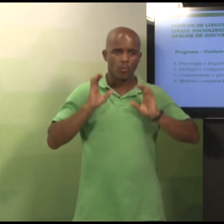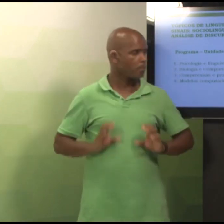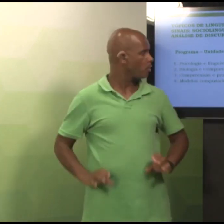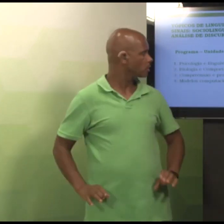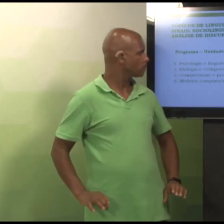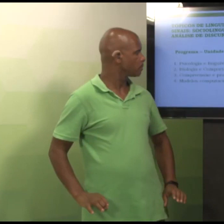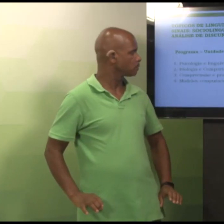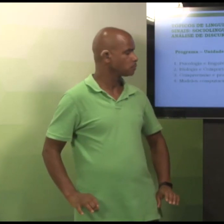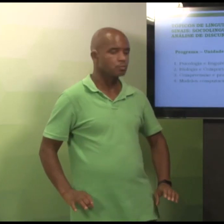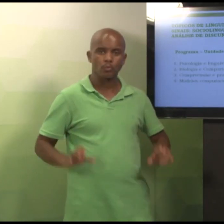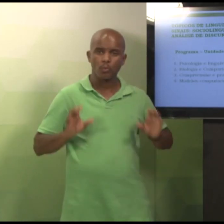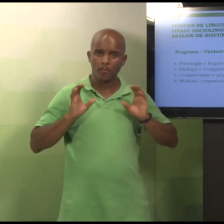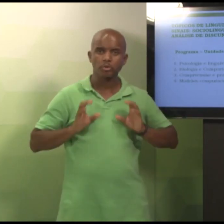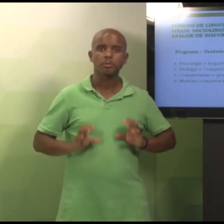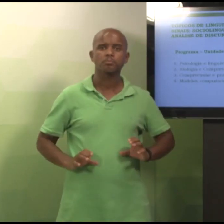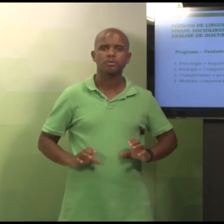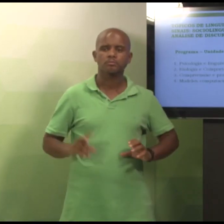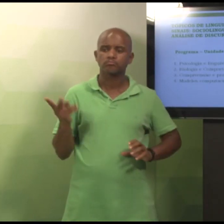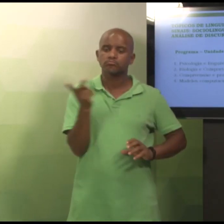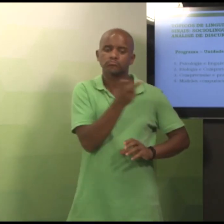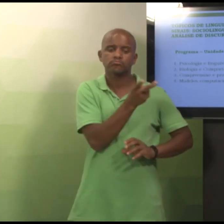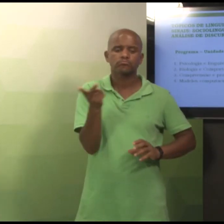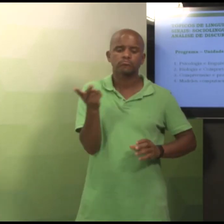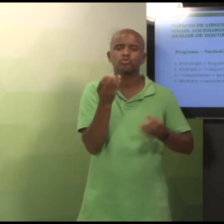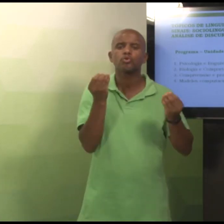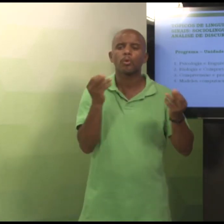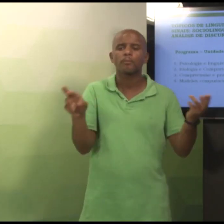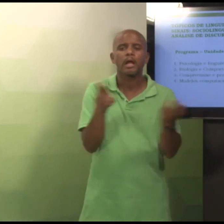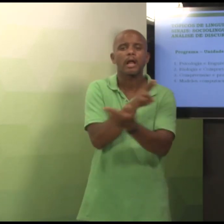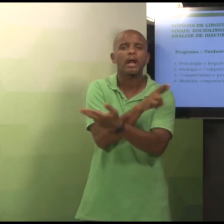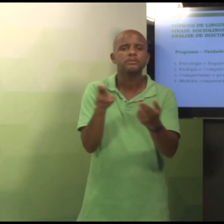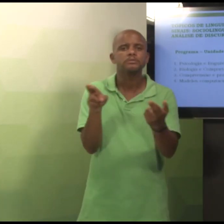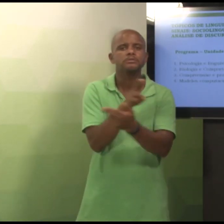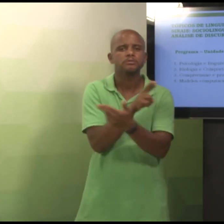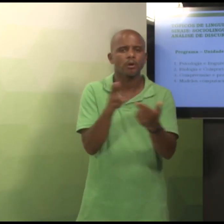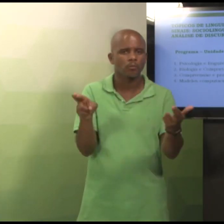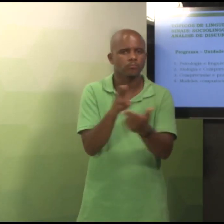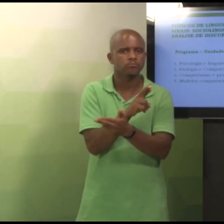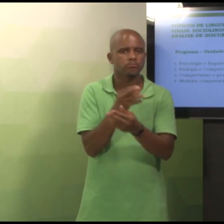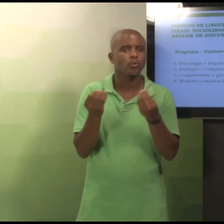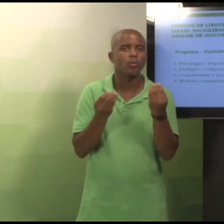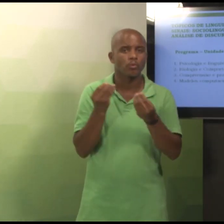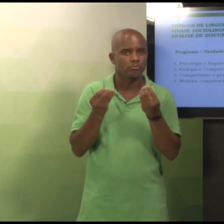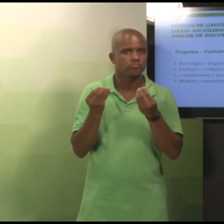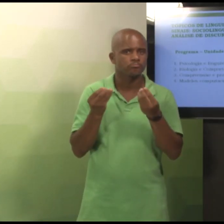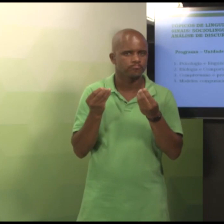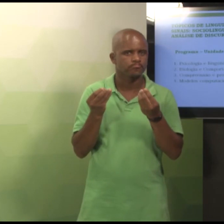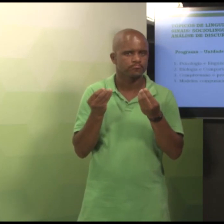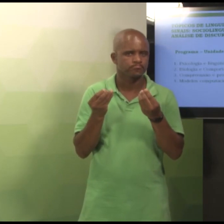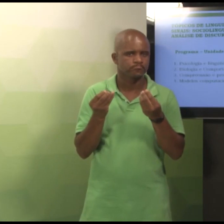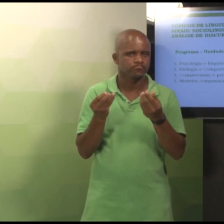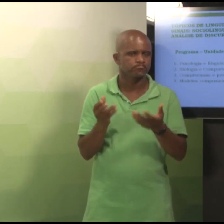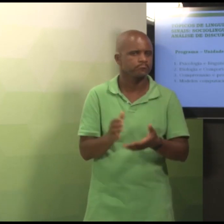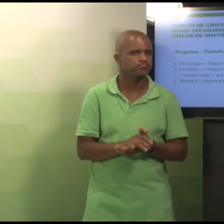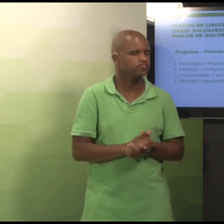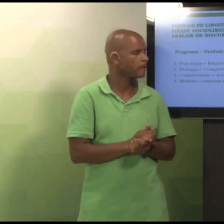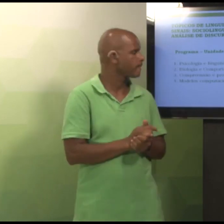e comportamento, bem como a relação entre ambas, como se dá essa